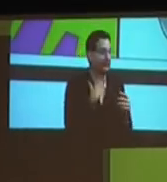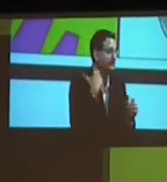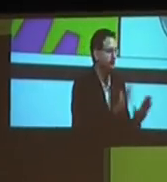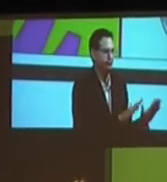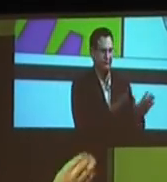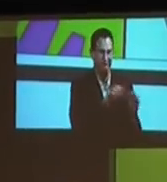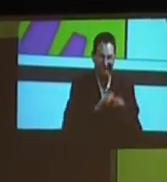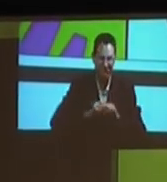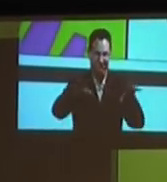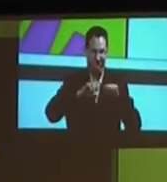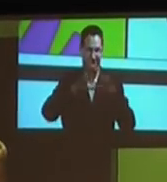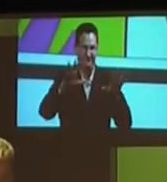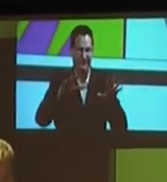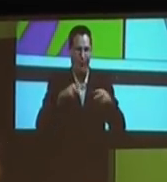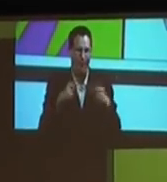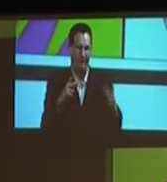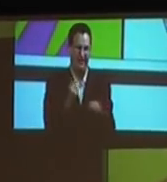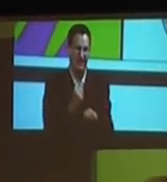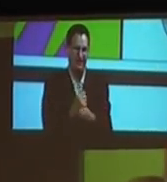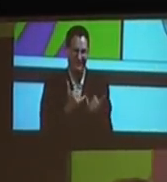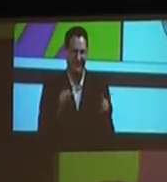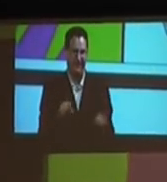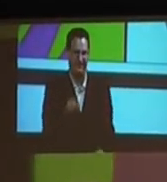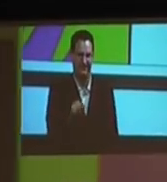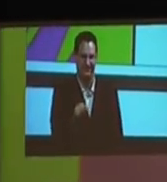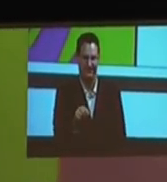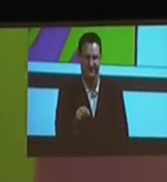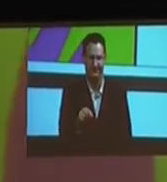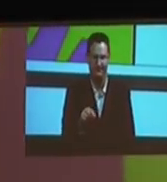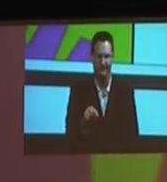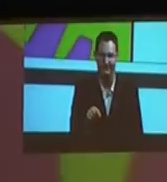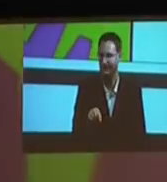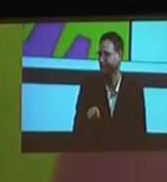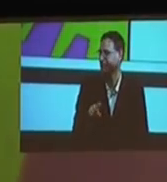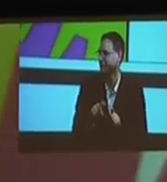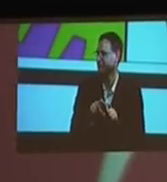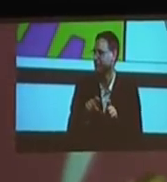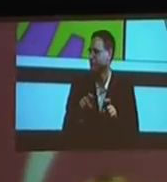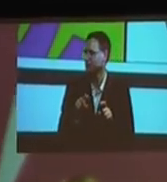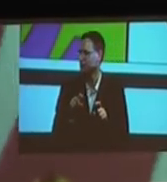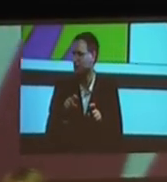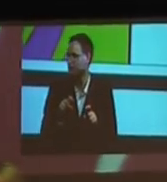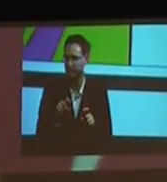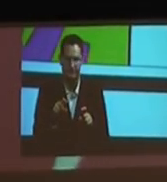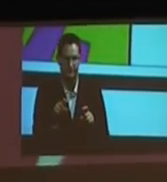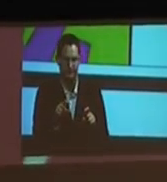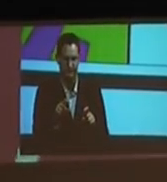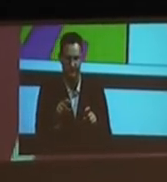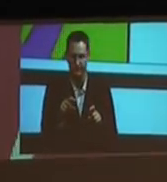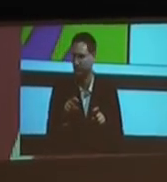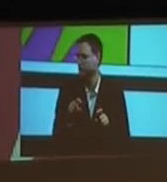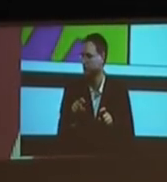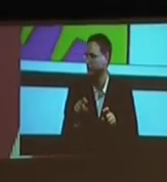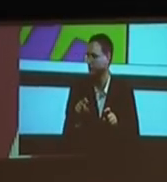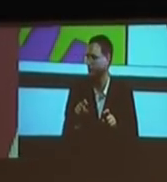sondern für mich ist einfach, das ist so ein Nebenaspekt, aber für mich ist einfach wichtig, wie können wir unsere Arbeit vermehrt